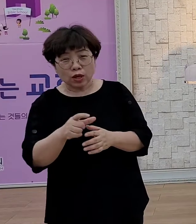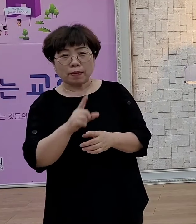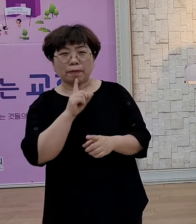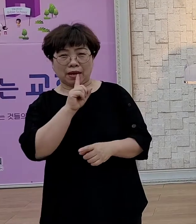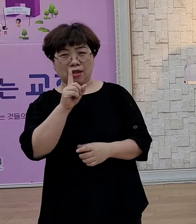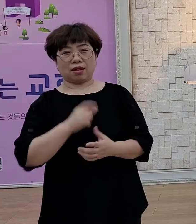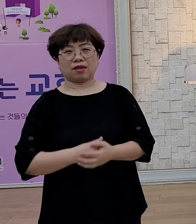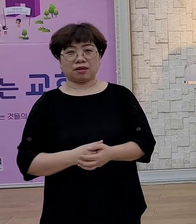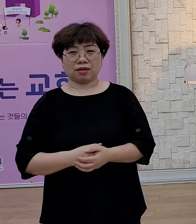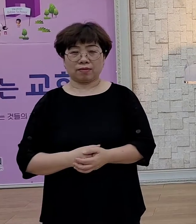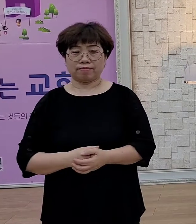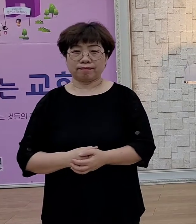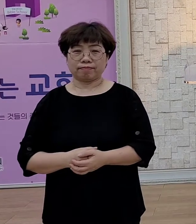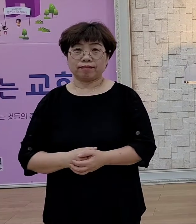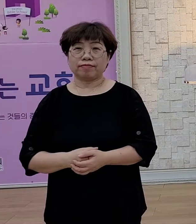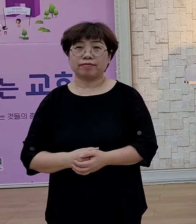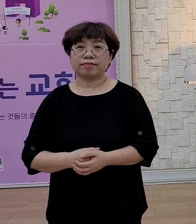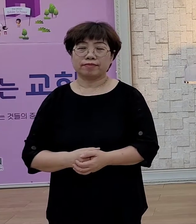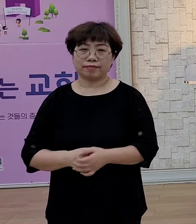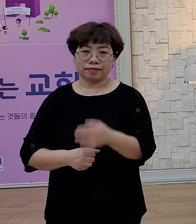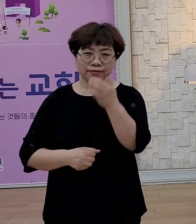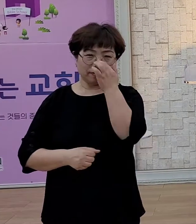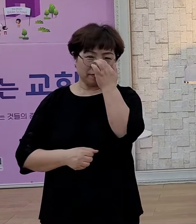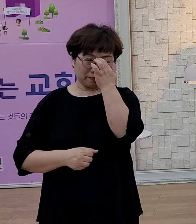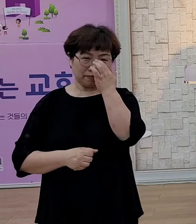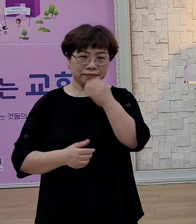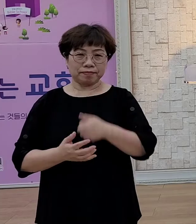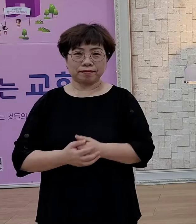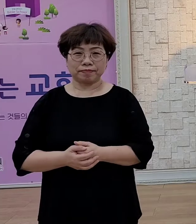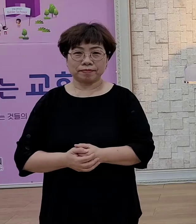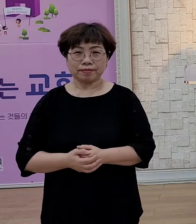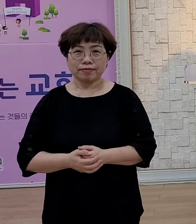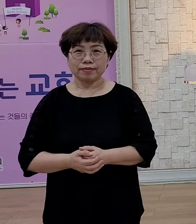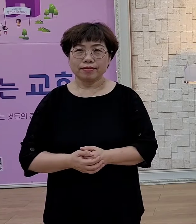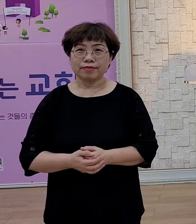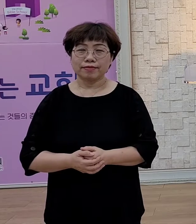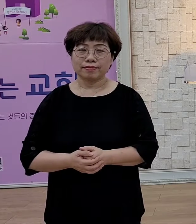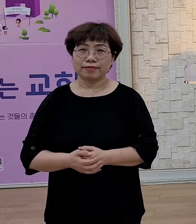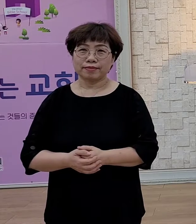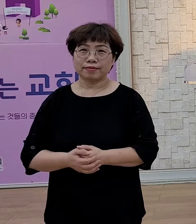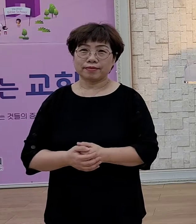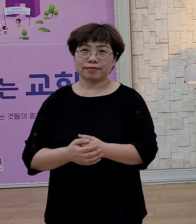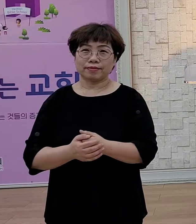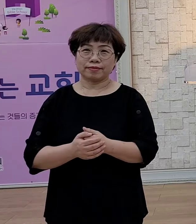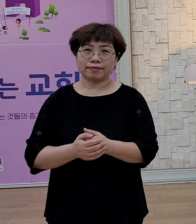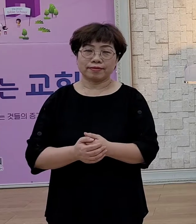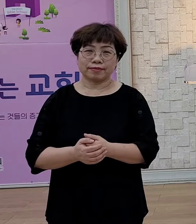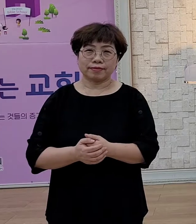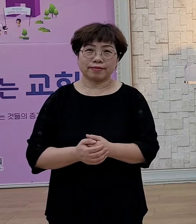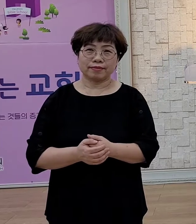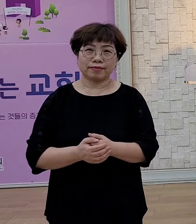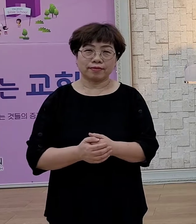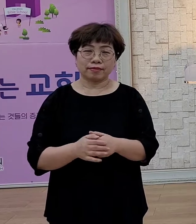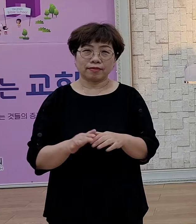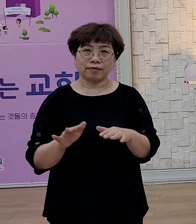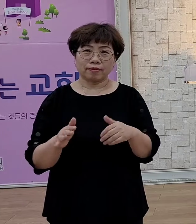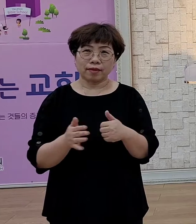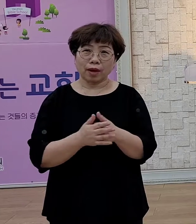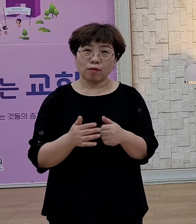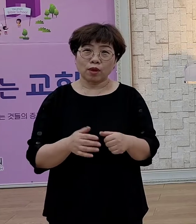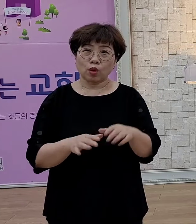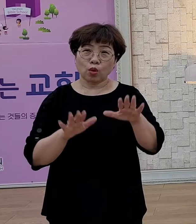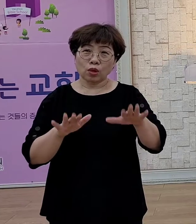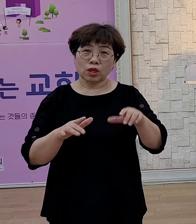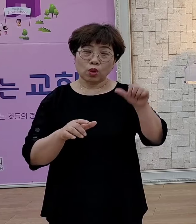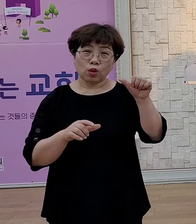했는데 어차피 9절 10절까지는 못 넘어가요. 왜? 할 얘기가 너무 많아서 7절 8절만 해도 사실 시간이